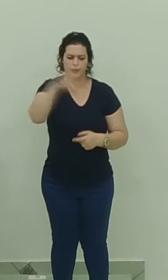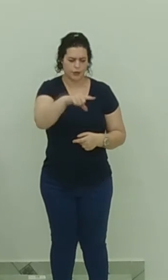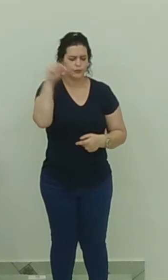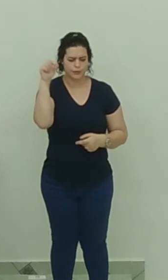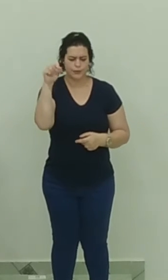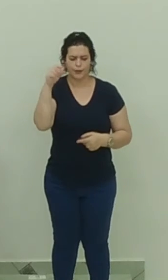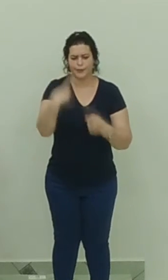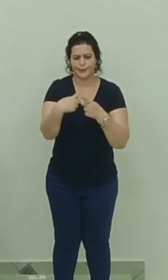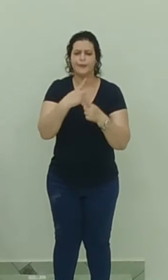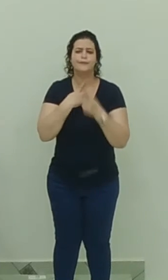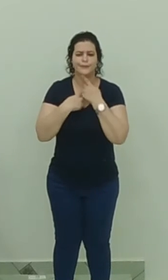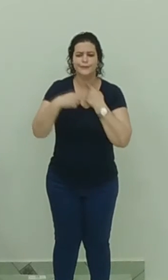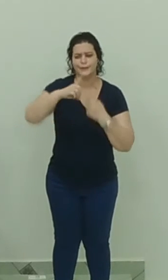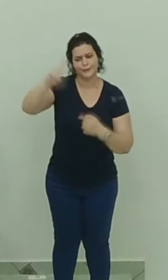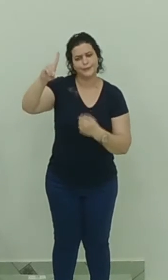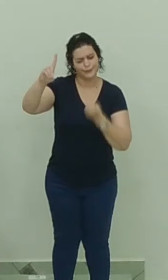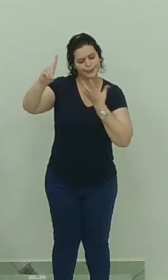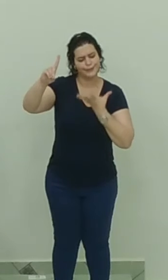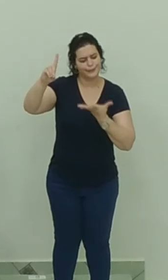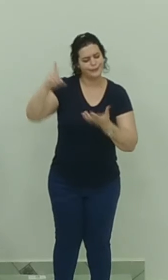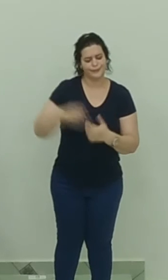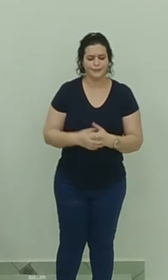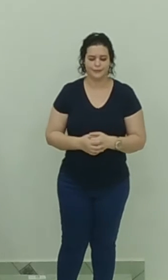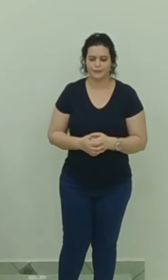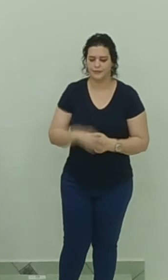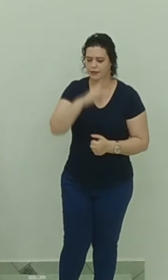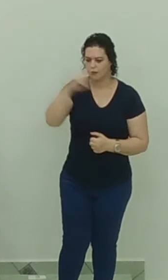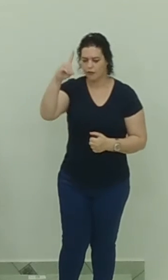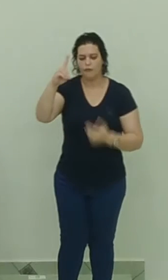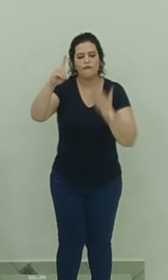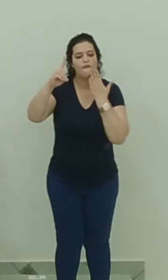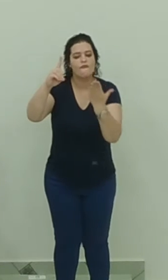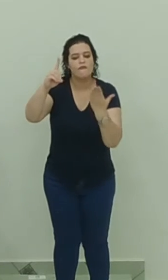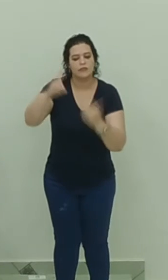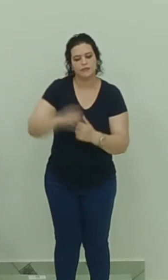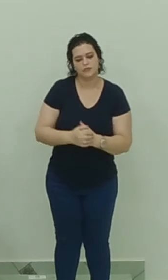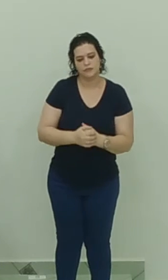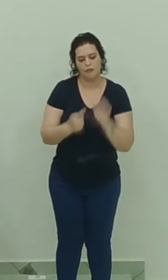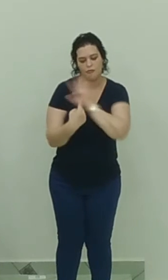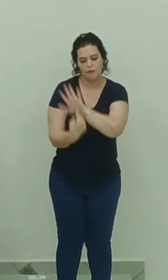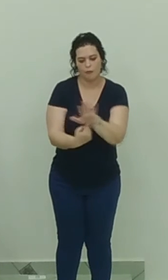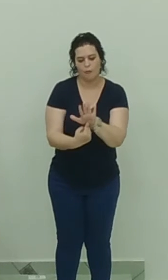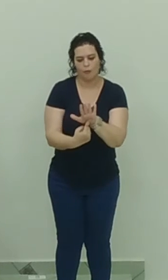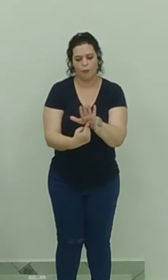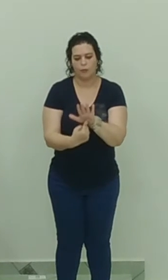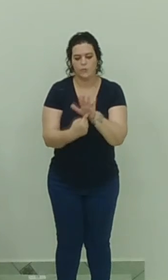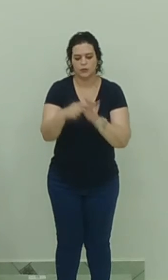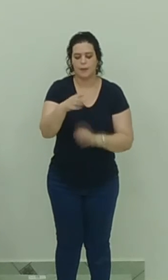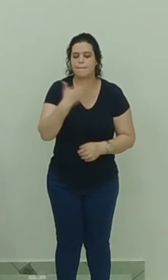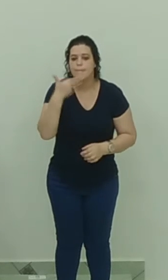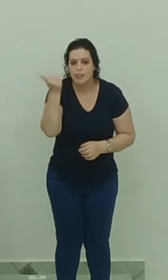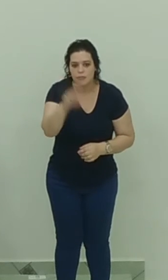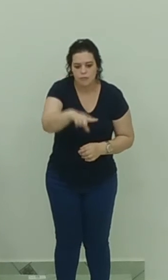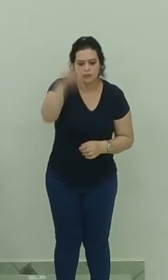dele. Muito bem, Deus vai à nossa frente, nos conduz uma decisão.